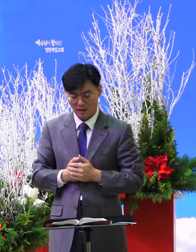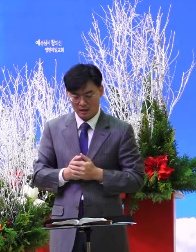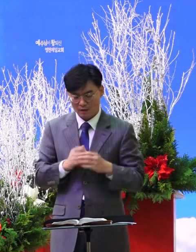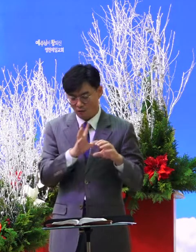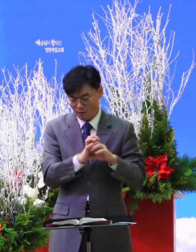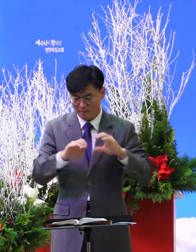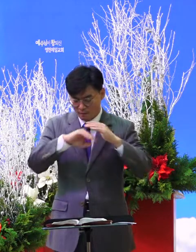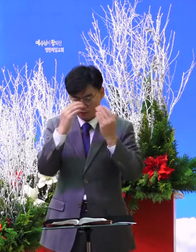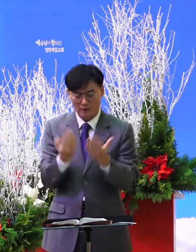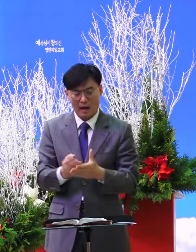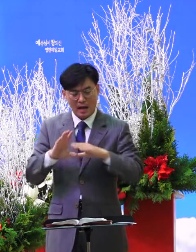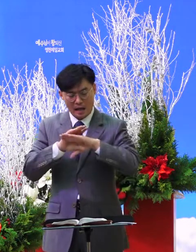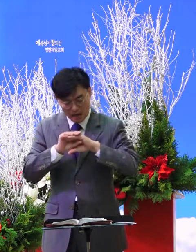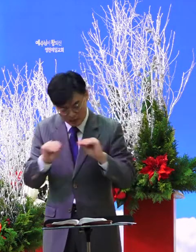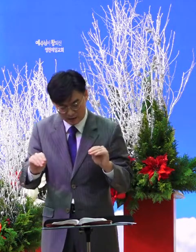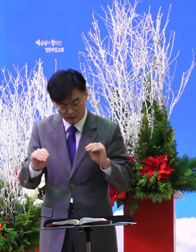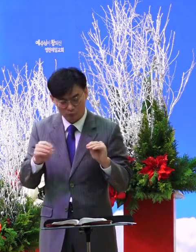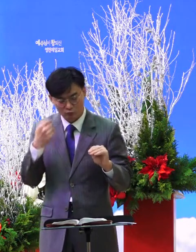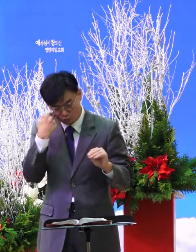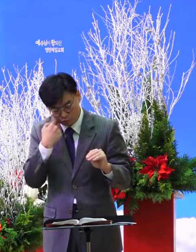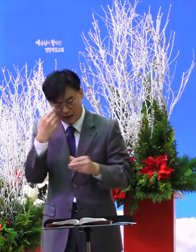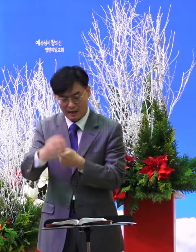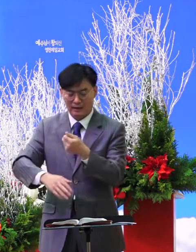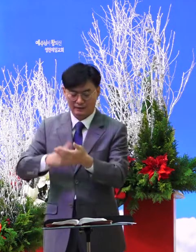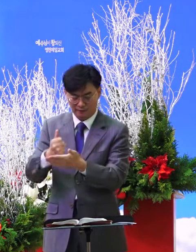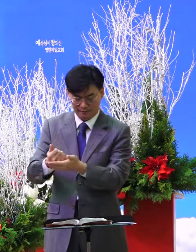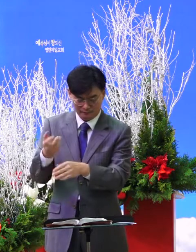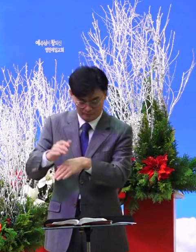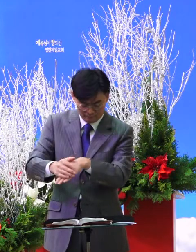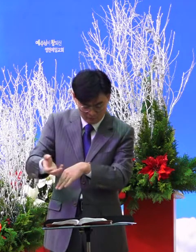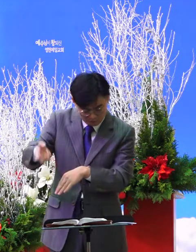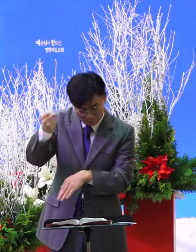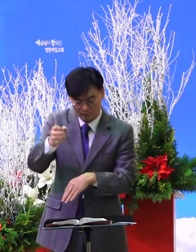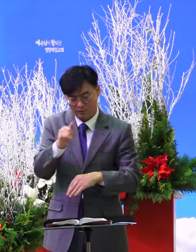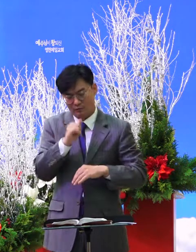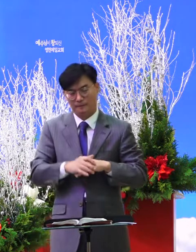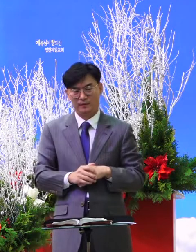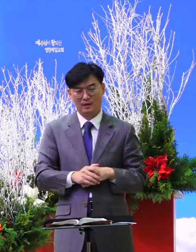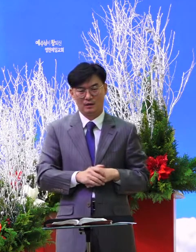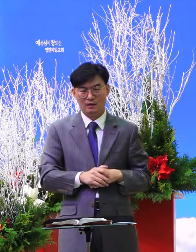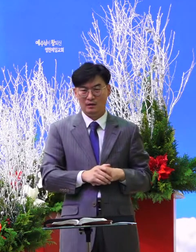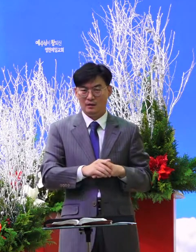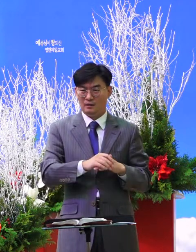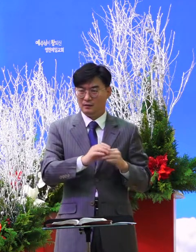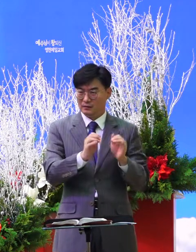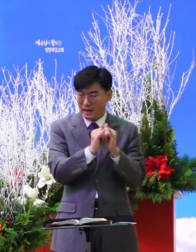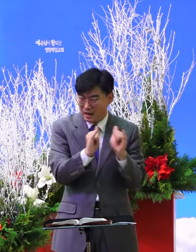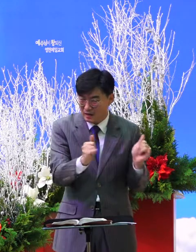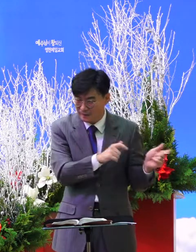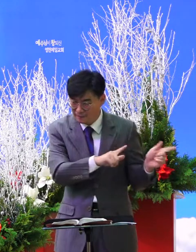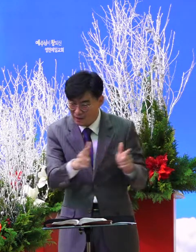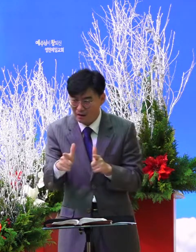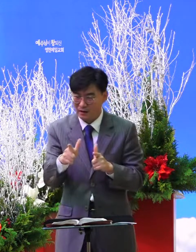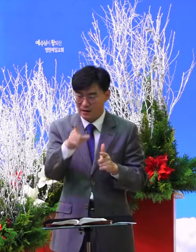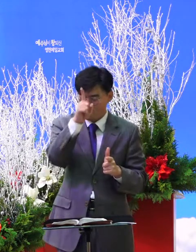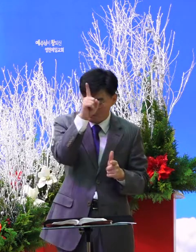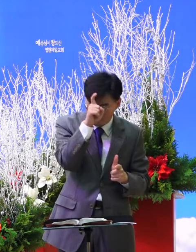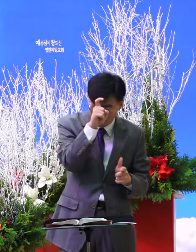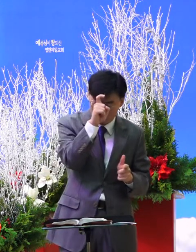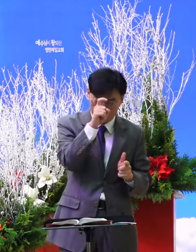인정하고 코로나 팬데믹이 올 수밖에 없었던 인류의 잘못된 삶을 돌아보게 하시고 욕망의 삶을